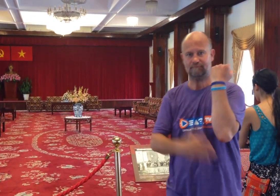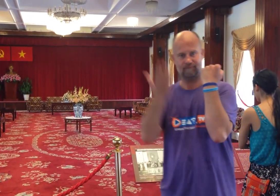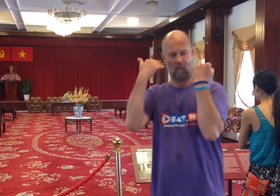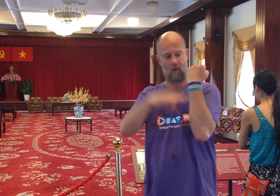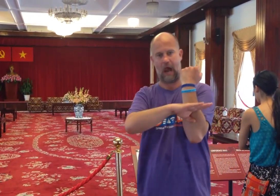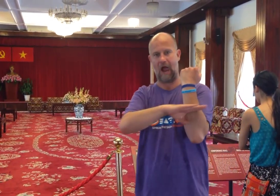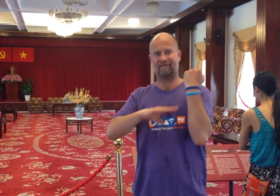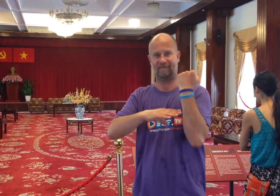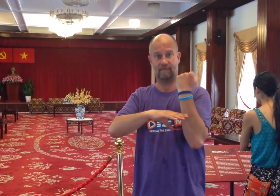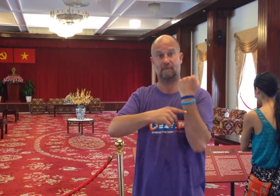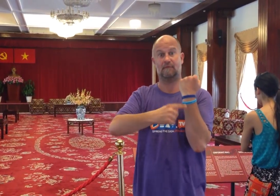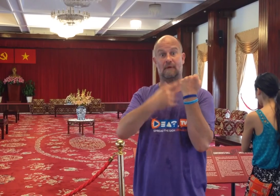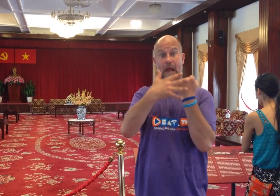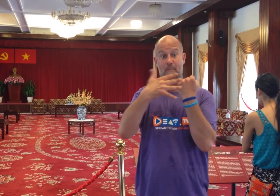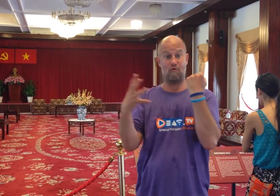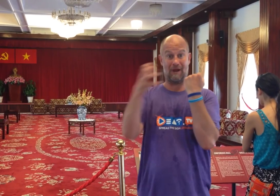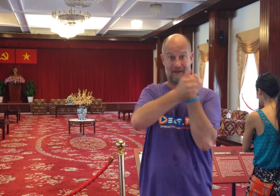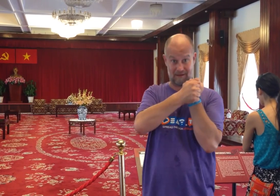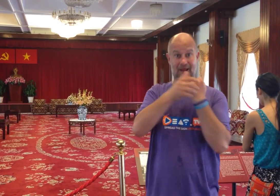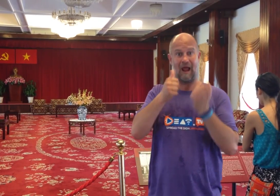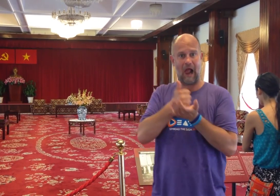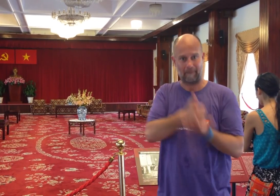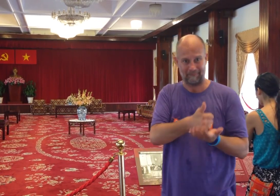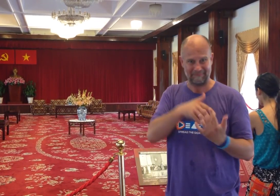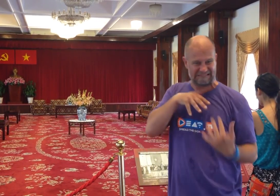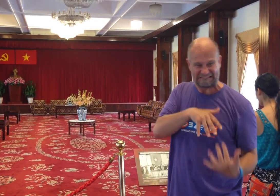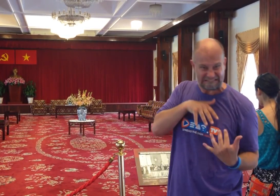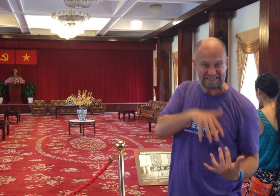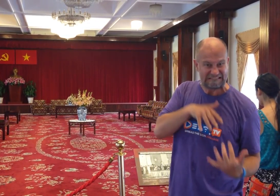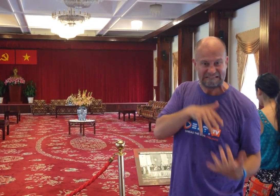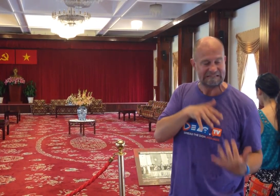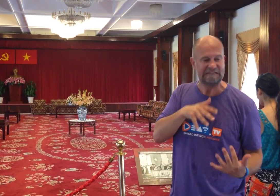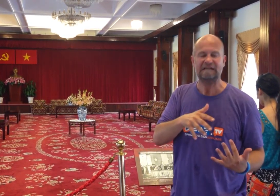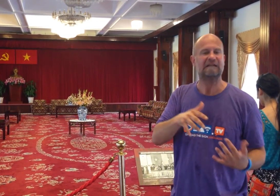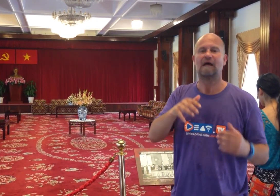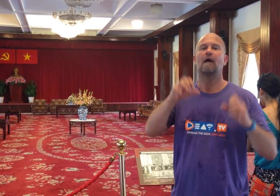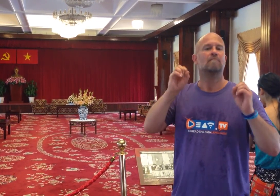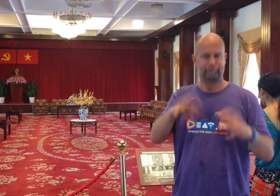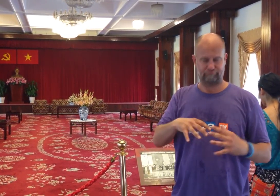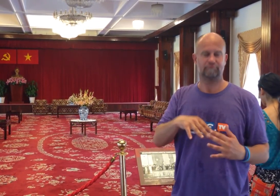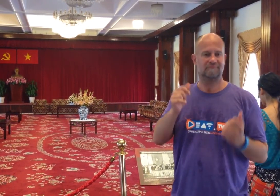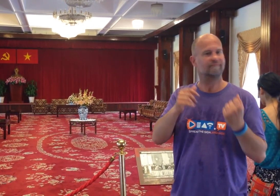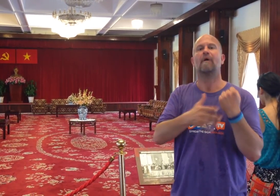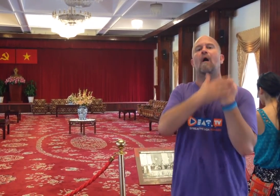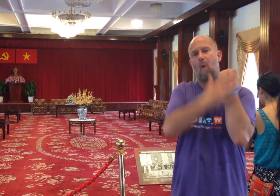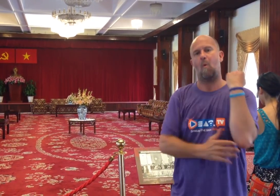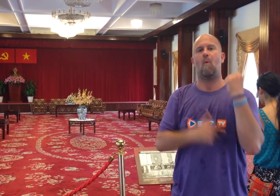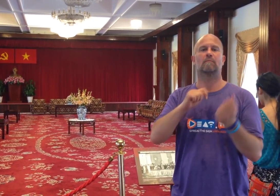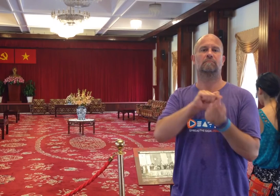Land. Die Amerikaner halfen Südvietnam gegen das kommunistische Nordvietnam, also